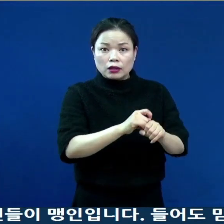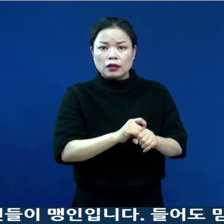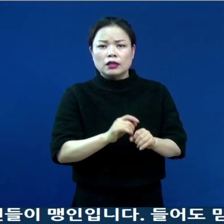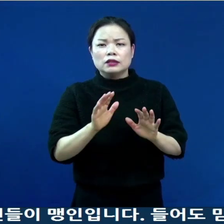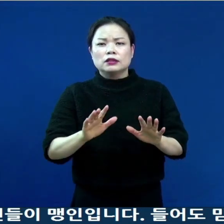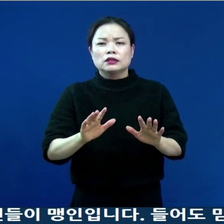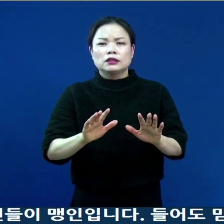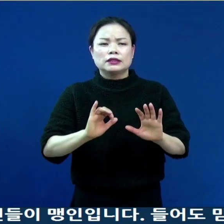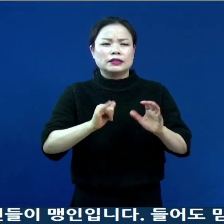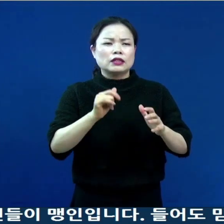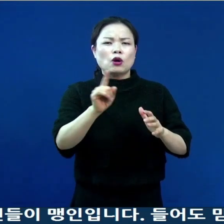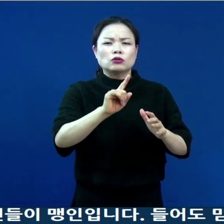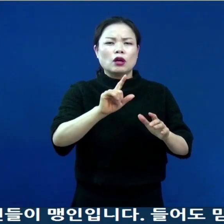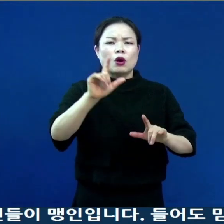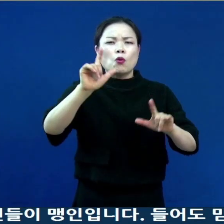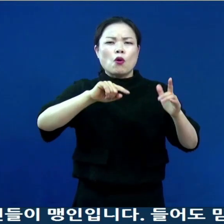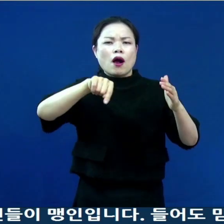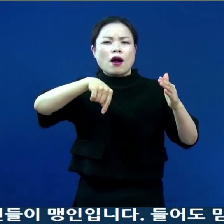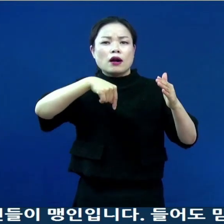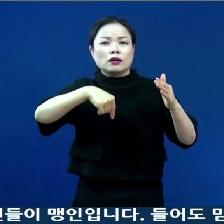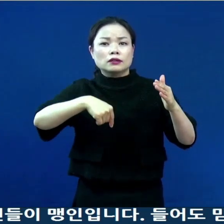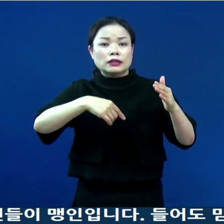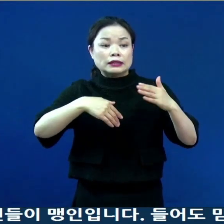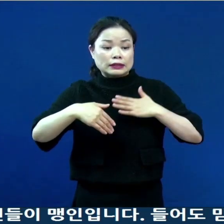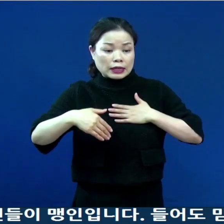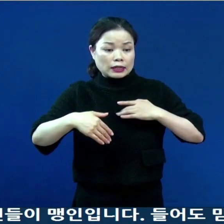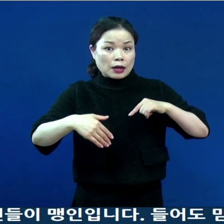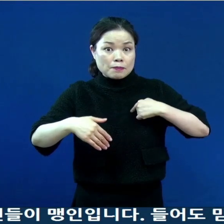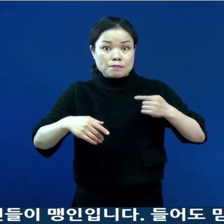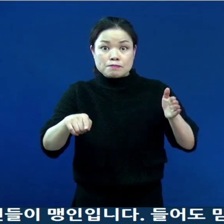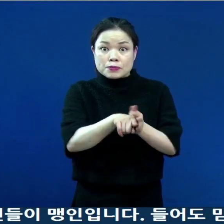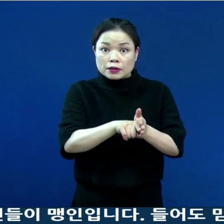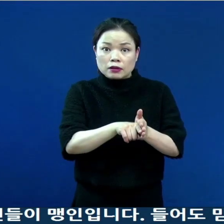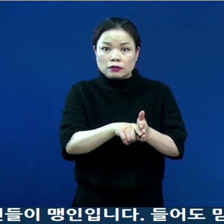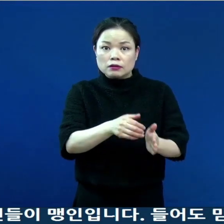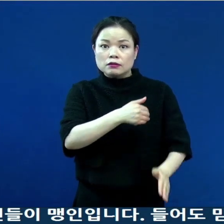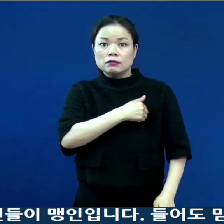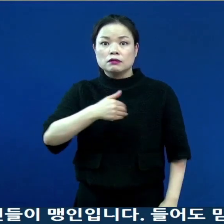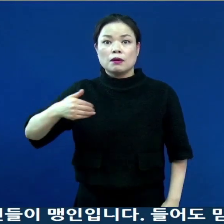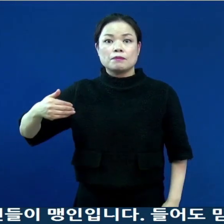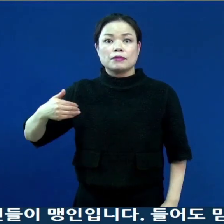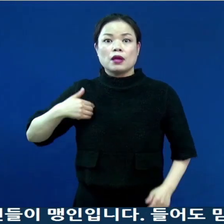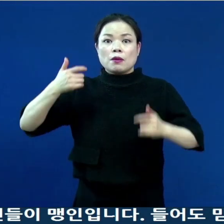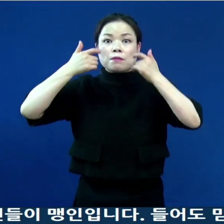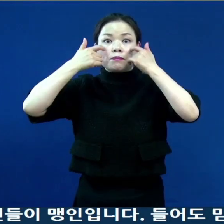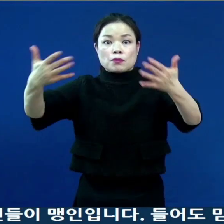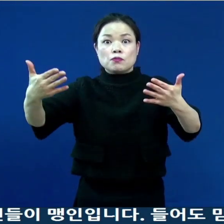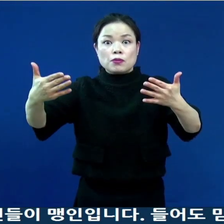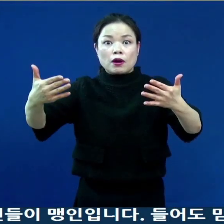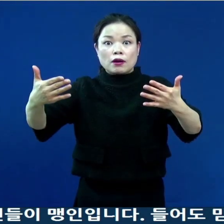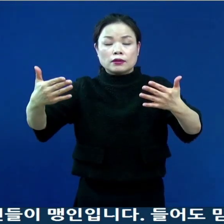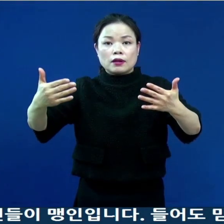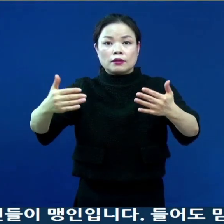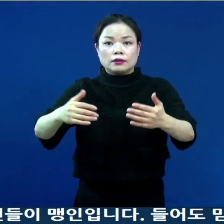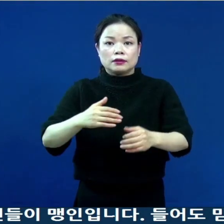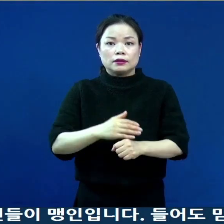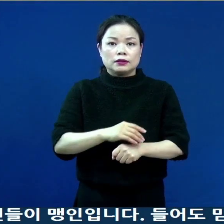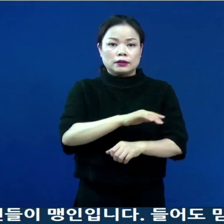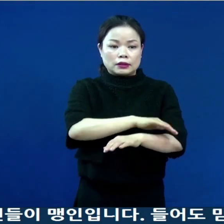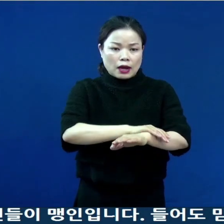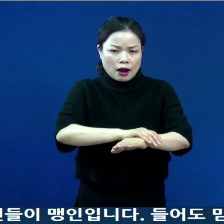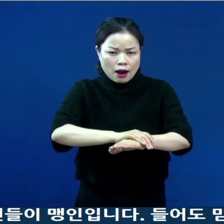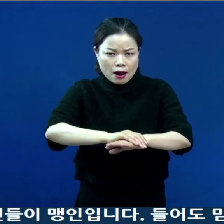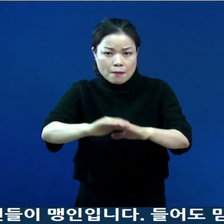어떠한 환경 속에서도 자기가 믿는 것을 담대하게, 사실은 분명하게, 그 상황에 가장